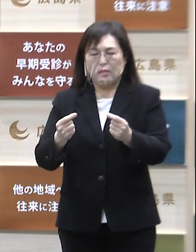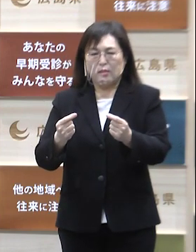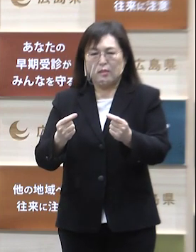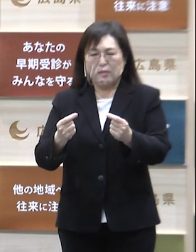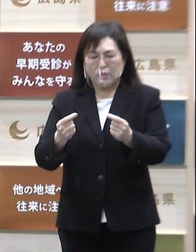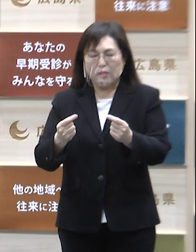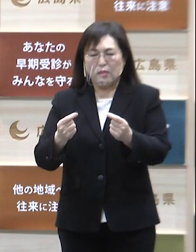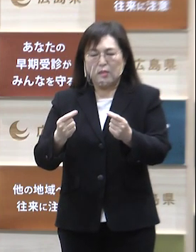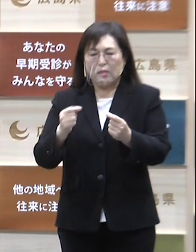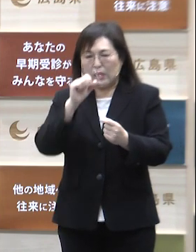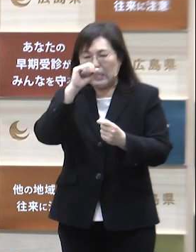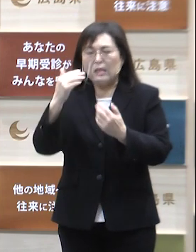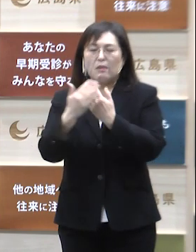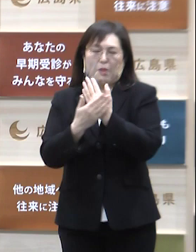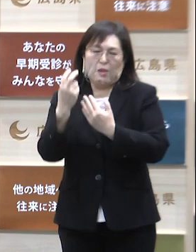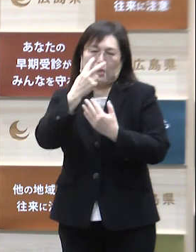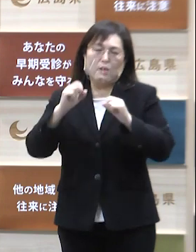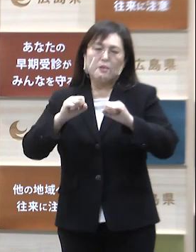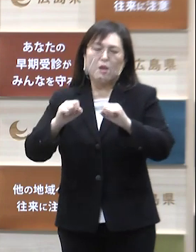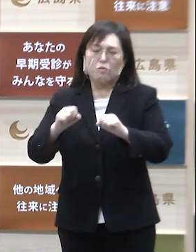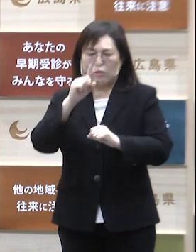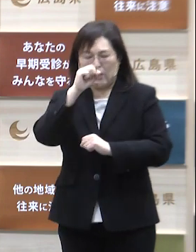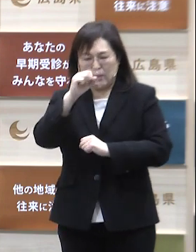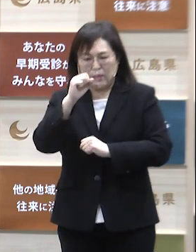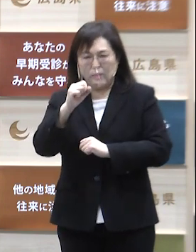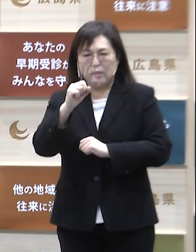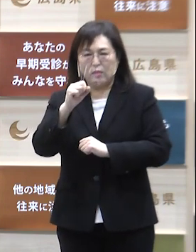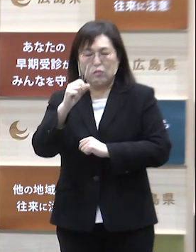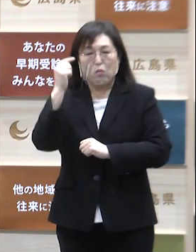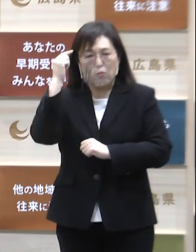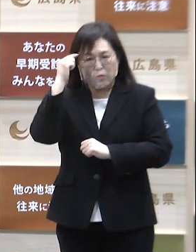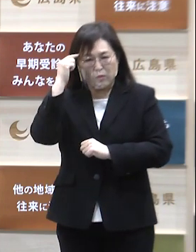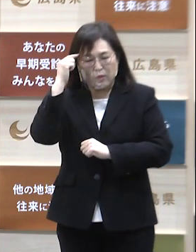このメリットも大きいというふうに考えているということです。